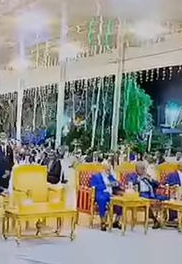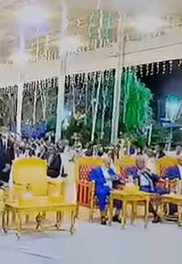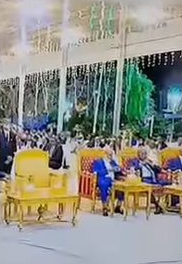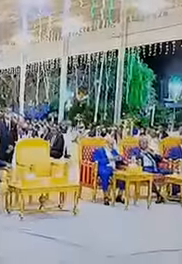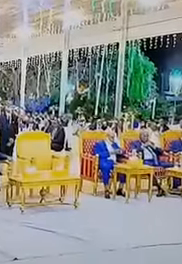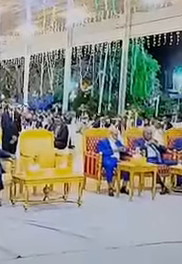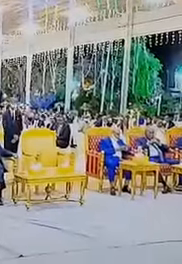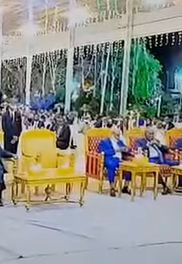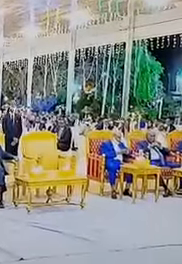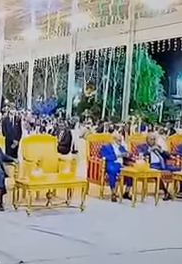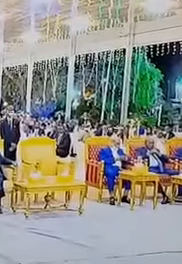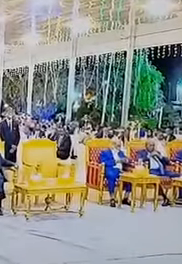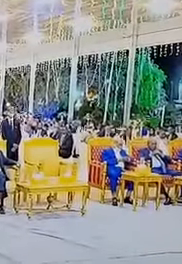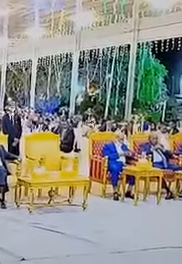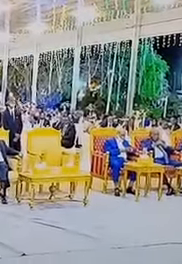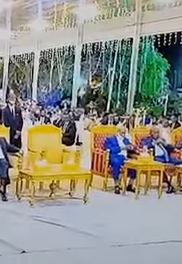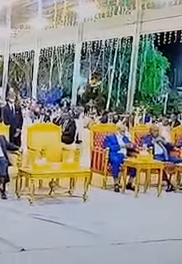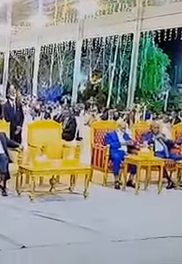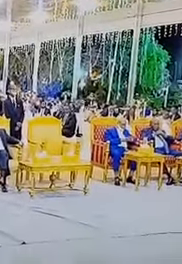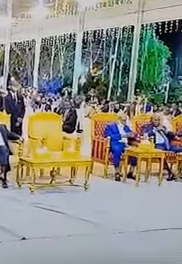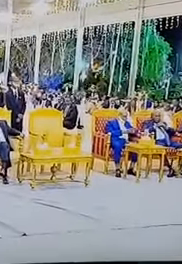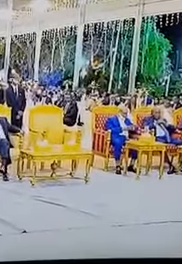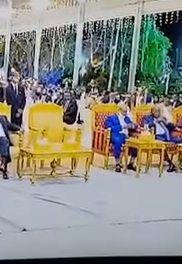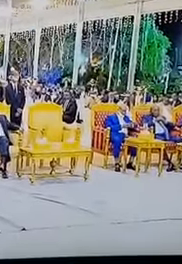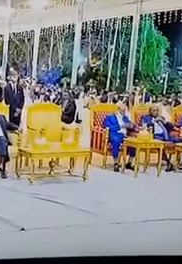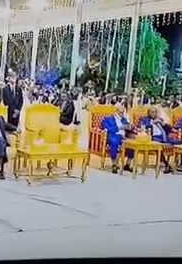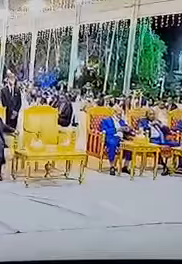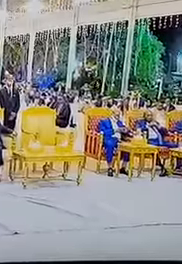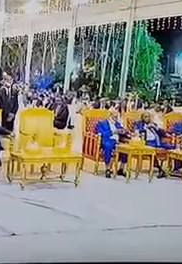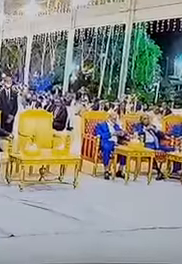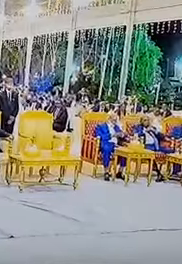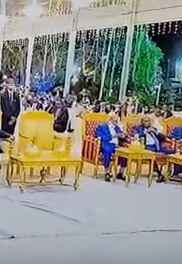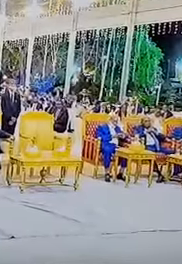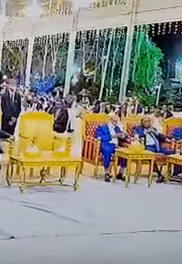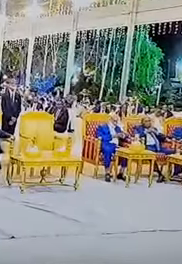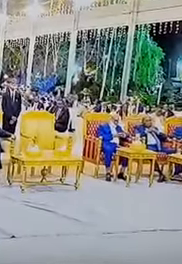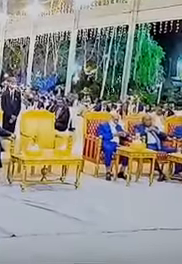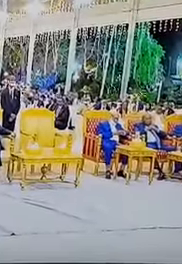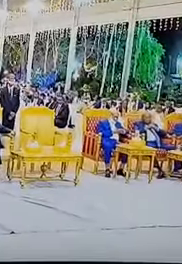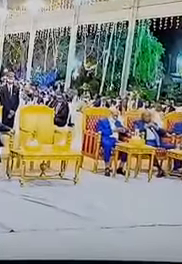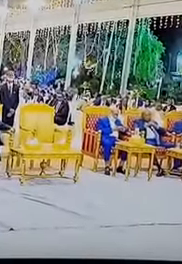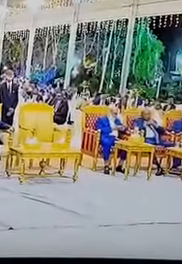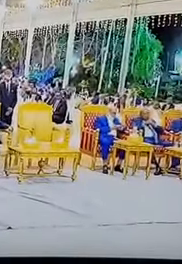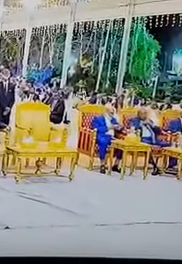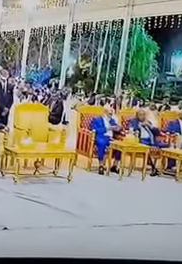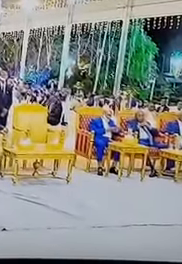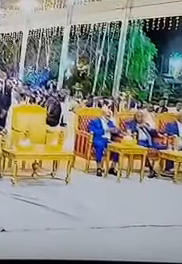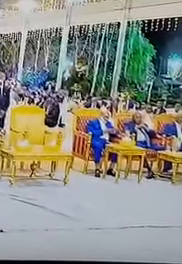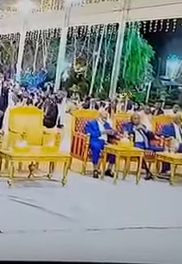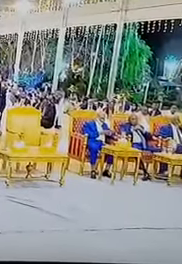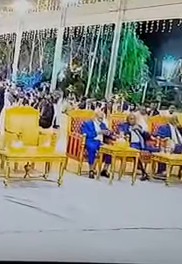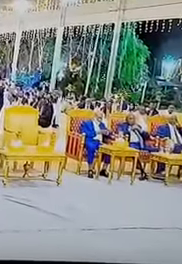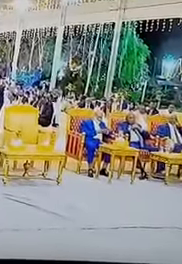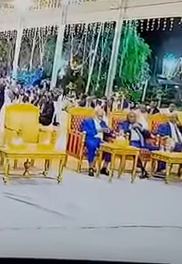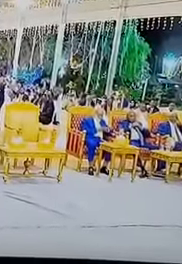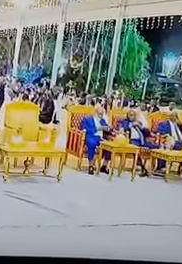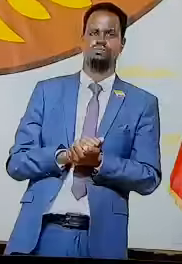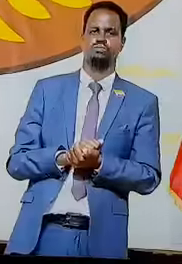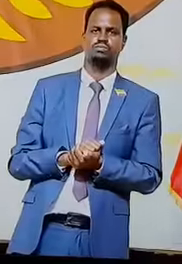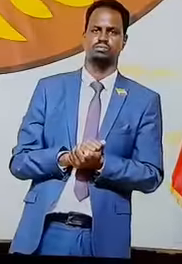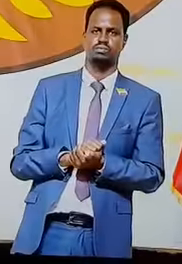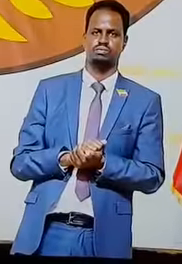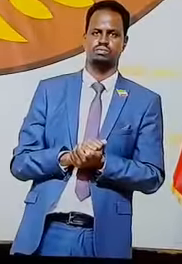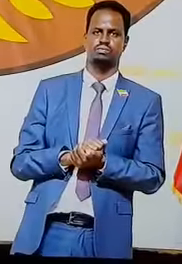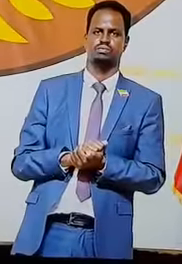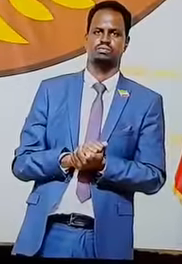هون دار كبري عبد القادر شتا كاميدو ام حمد كان با كاميدو نو حاسا كان درجا وين تحاول تجي لما باشا كاميدو